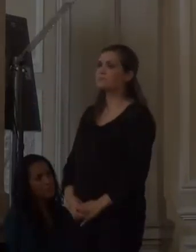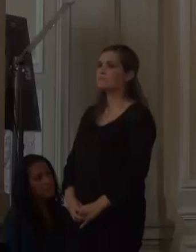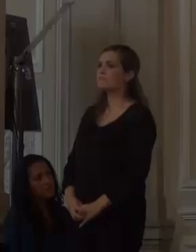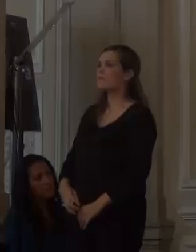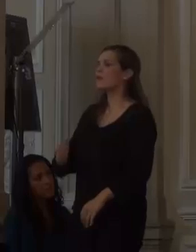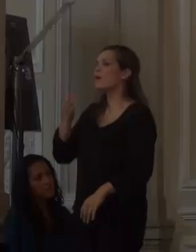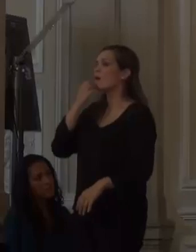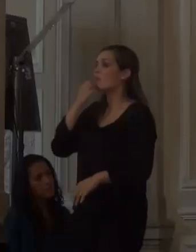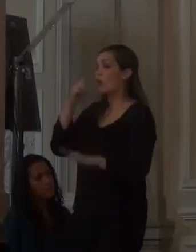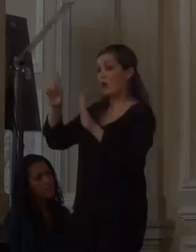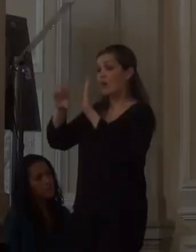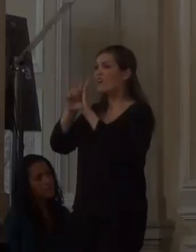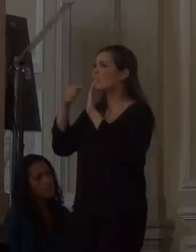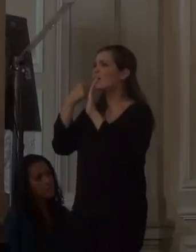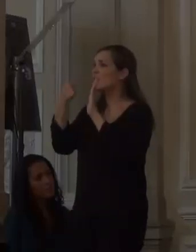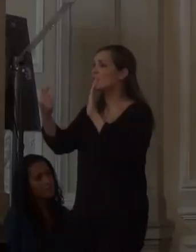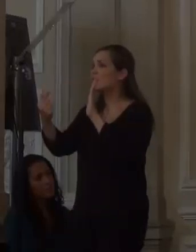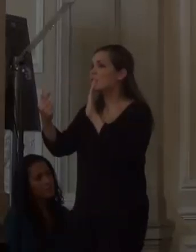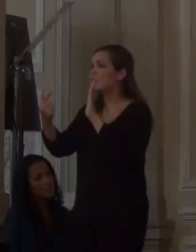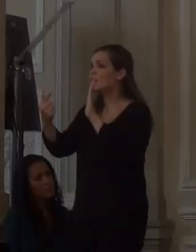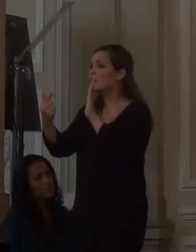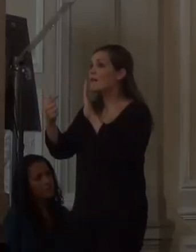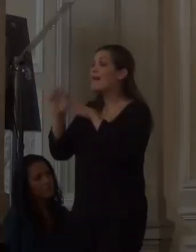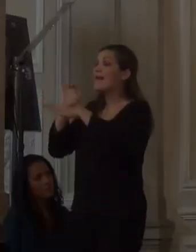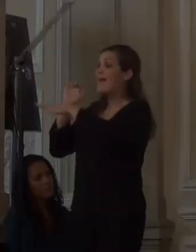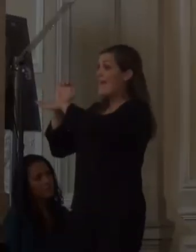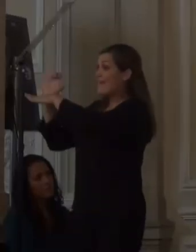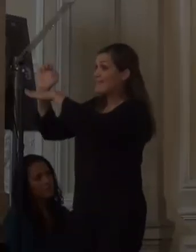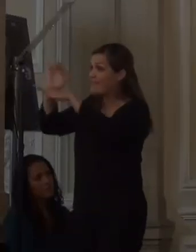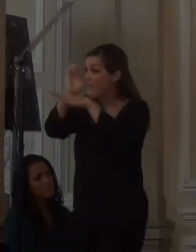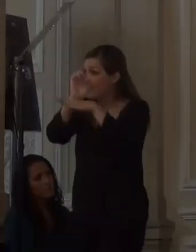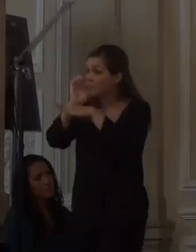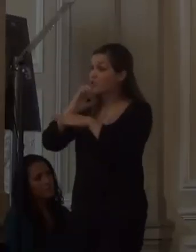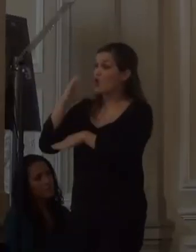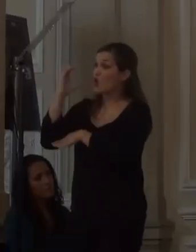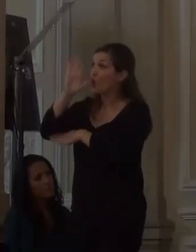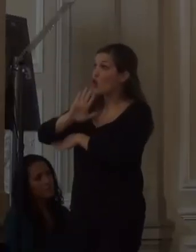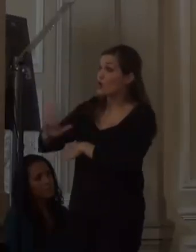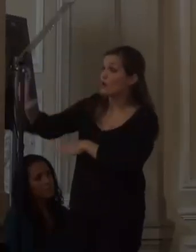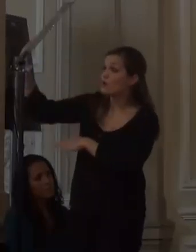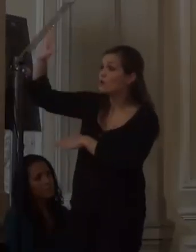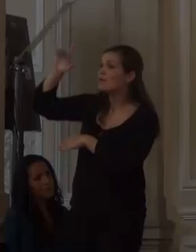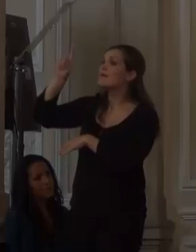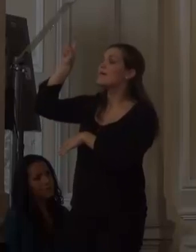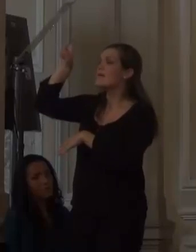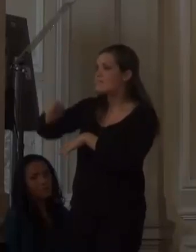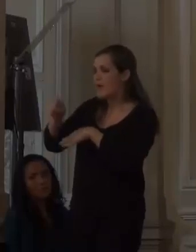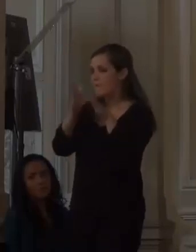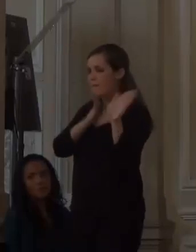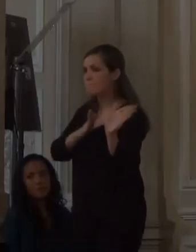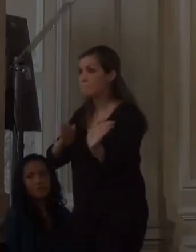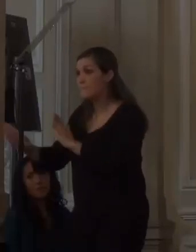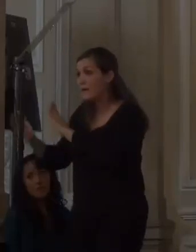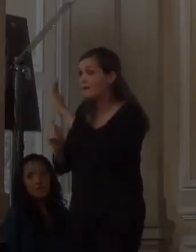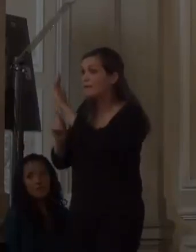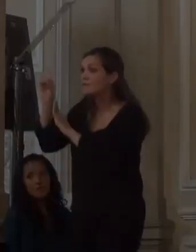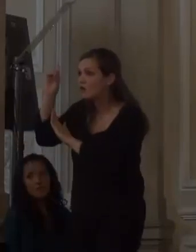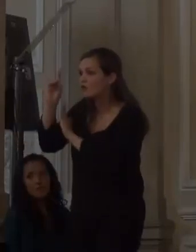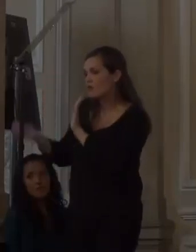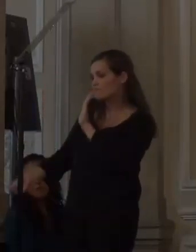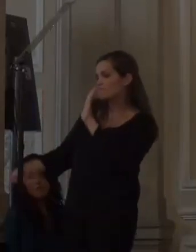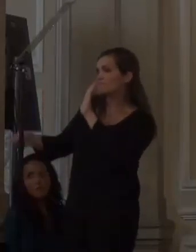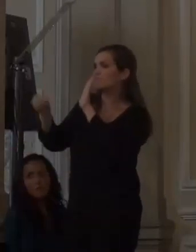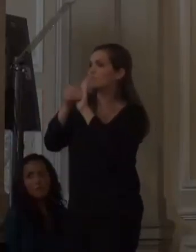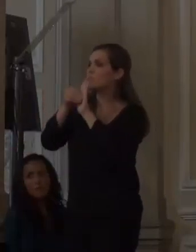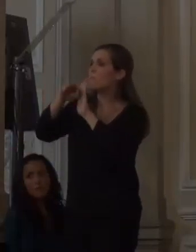Por ejemplo, la ley establece que todas las entidades territoriales deben incorporar en sus planes de desarrollo una